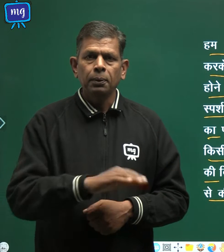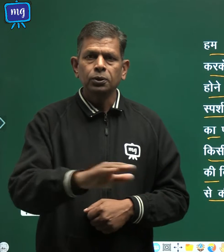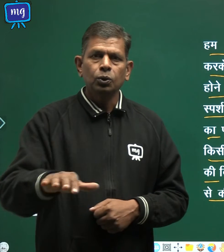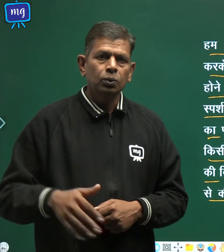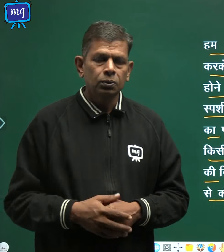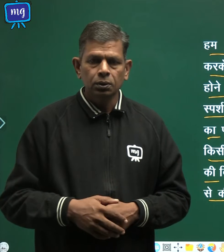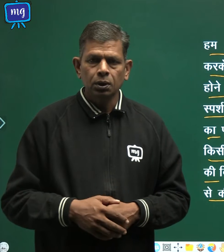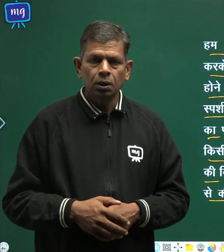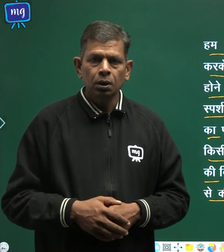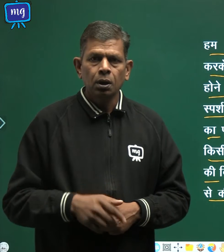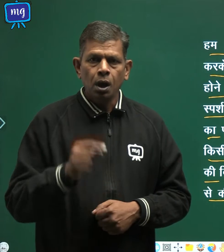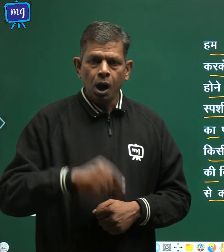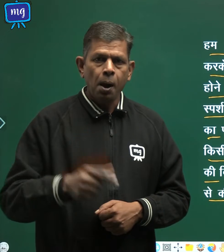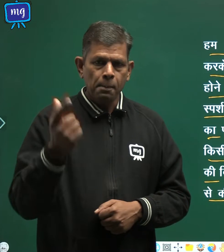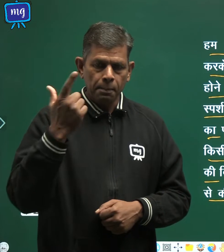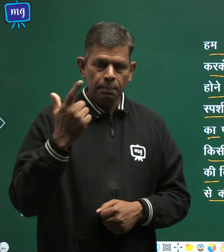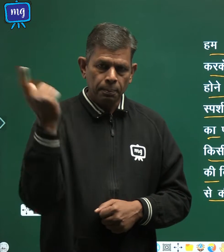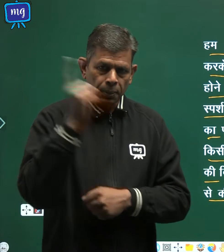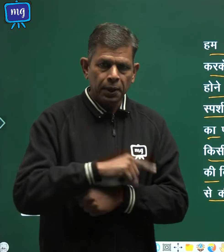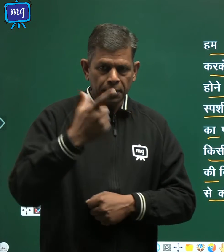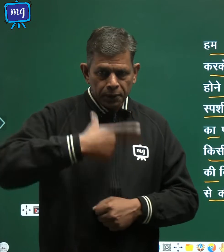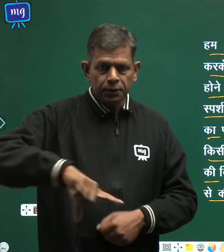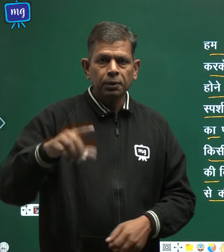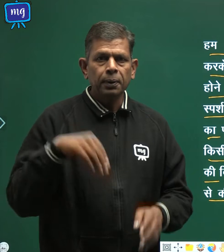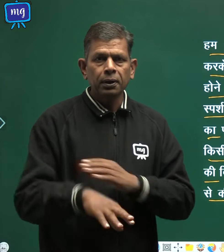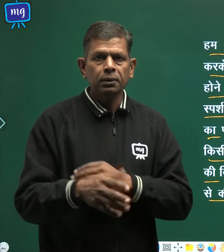बच्चों, हम दैनिक जीवन में